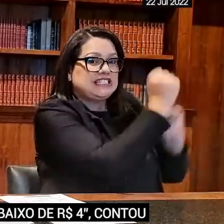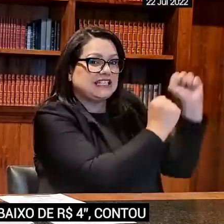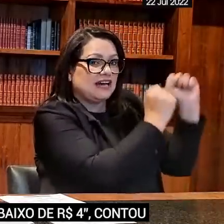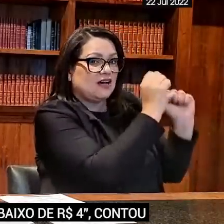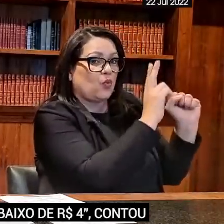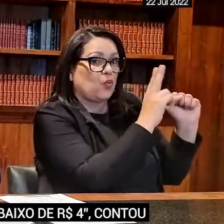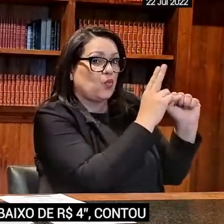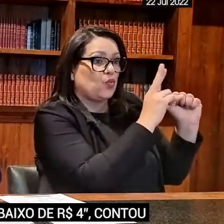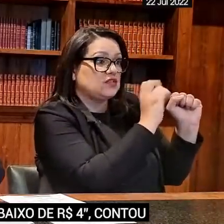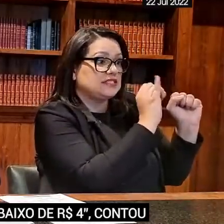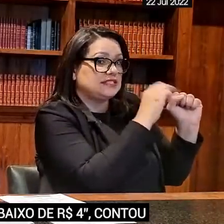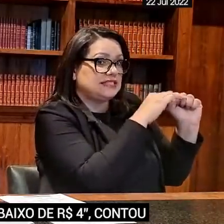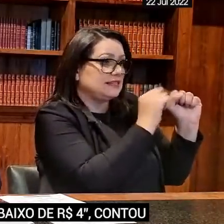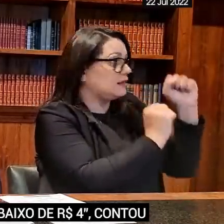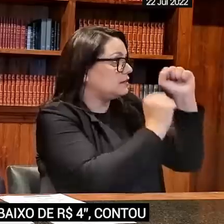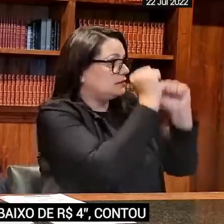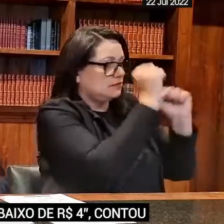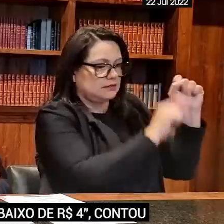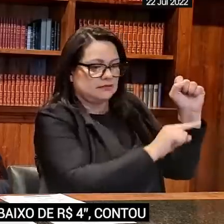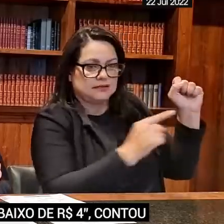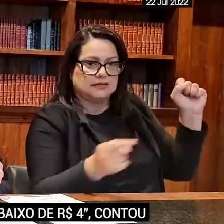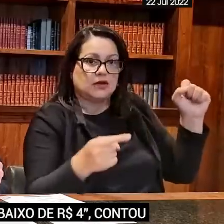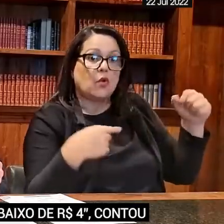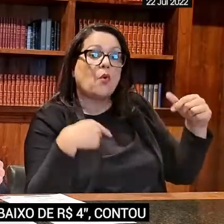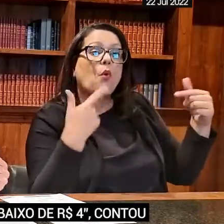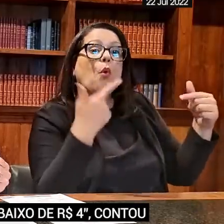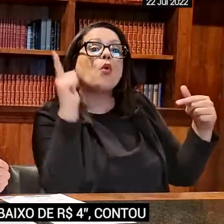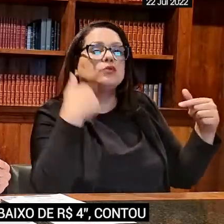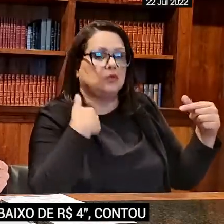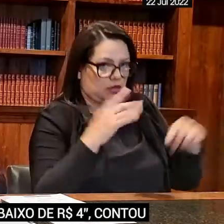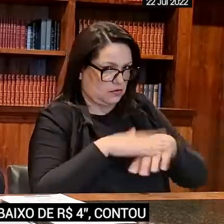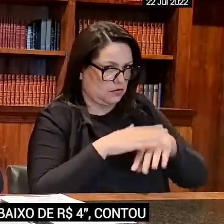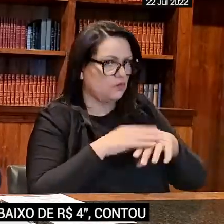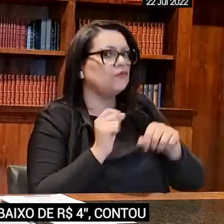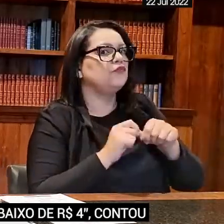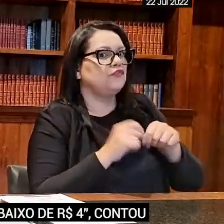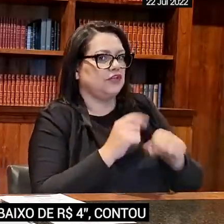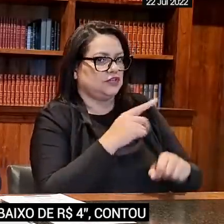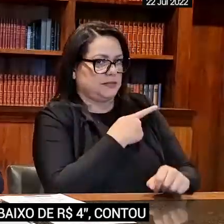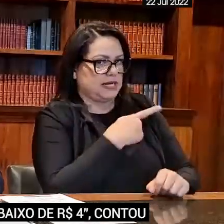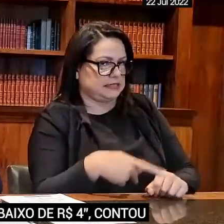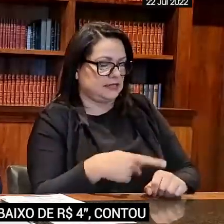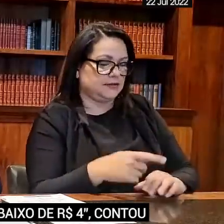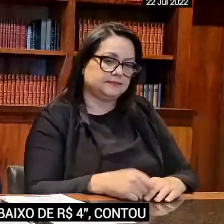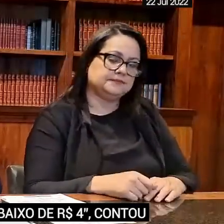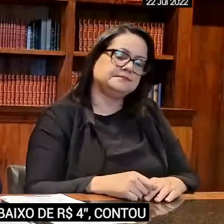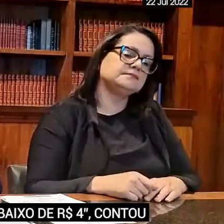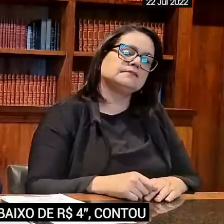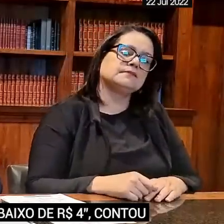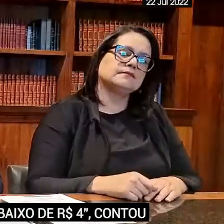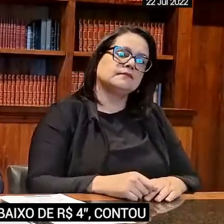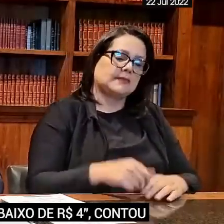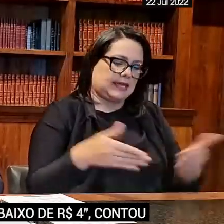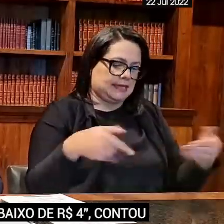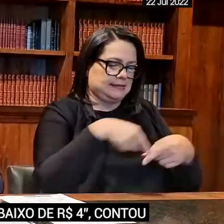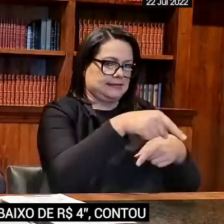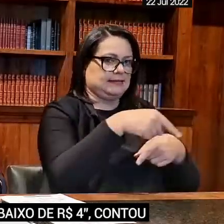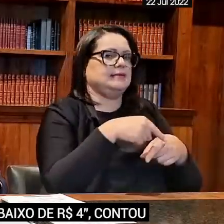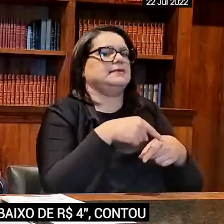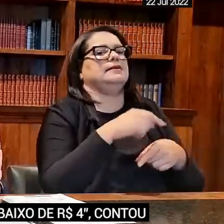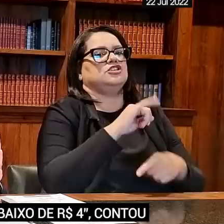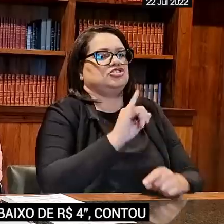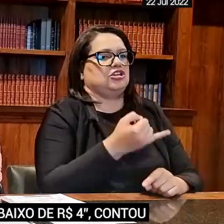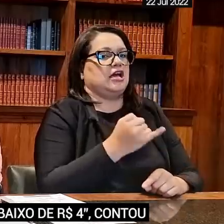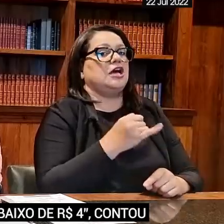pegar porque aí outra coisa que ele meu governo fez e até o início deste ano existia o